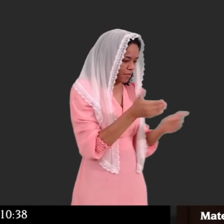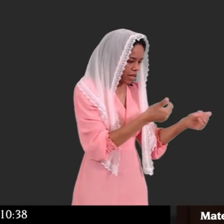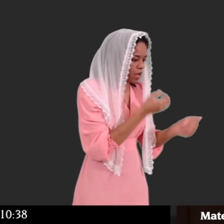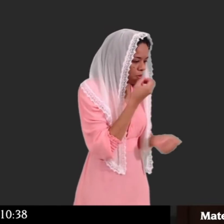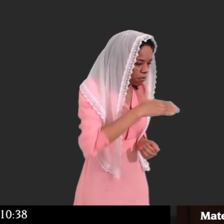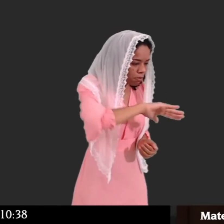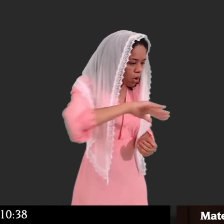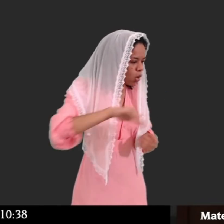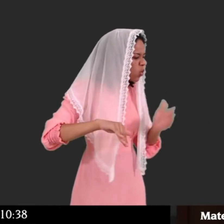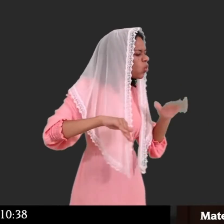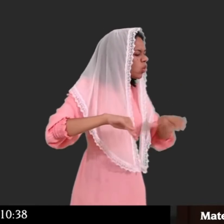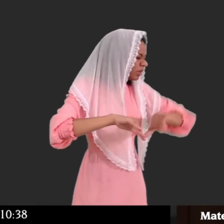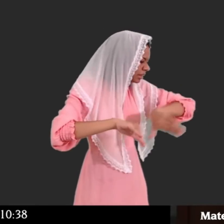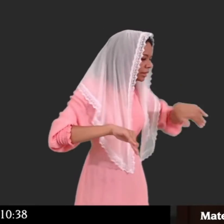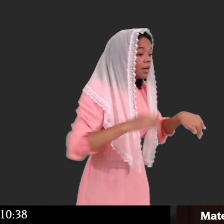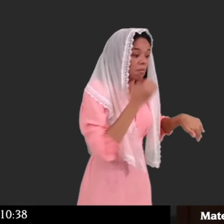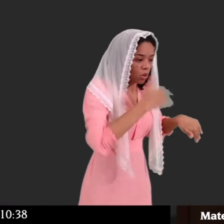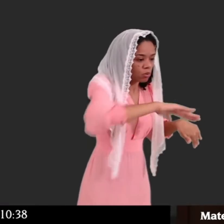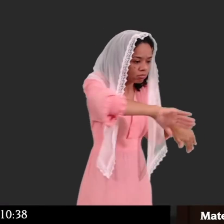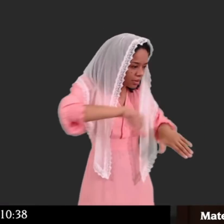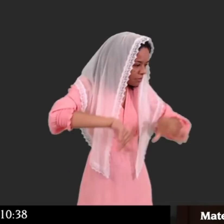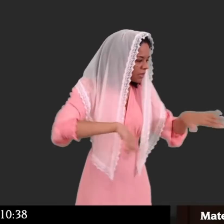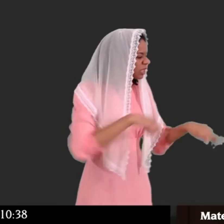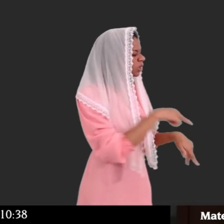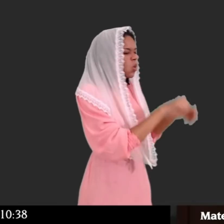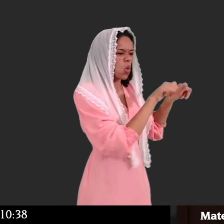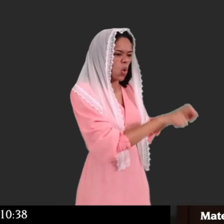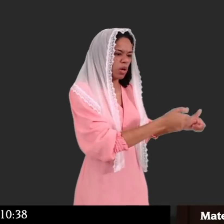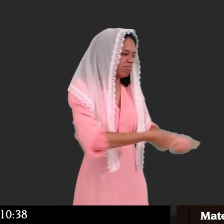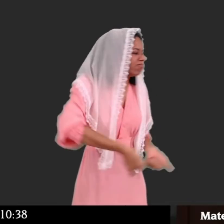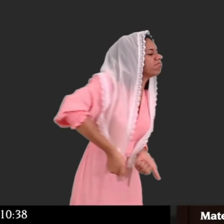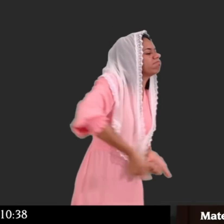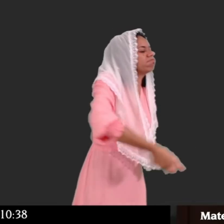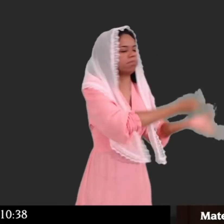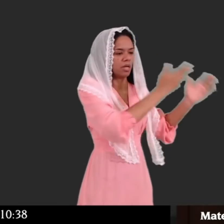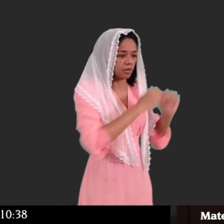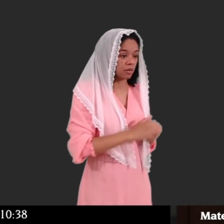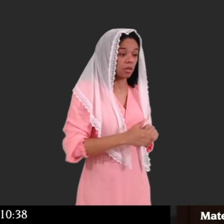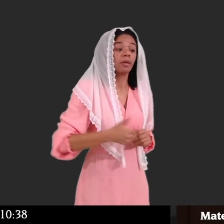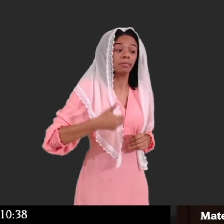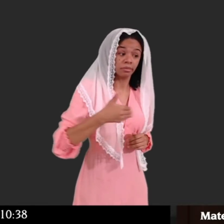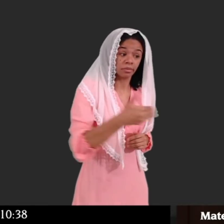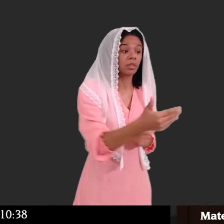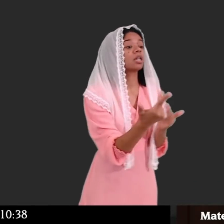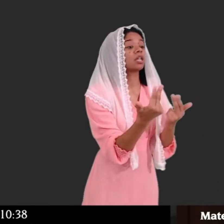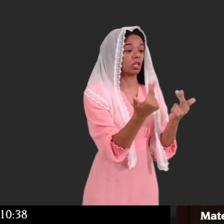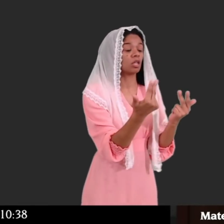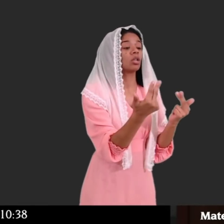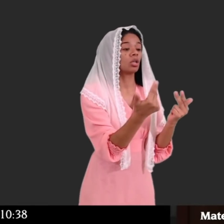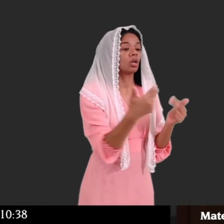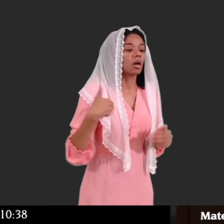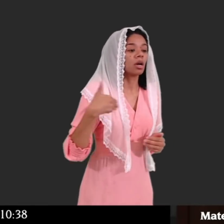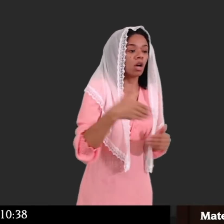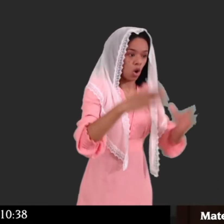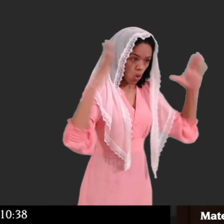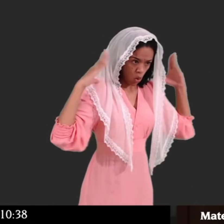os bons, os ruins, porém, lançam fora. Assim será na consumação dos séculos. Virão os anjos e